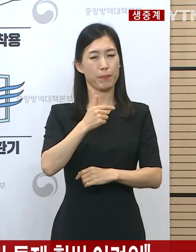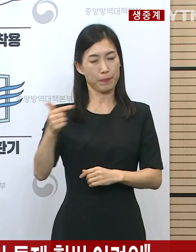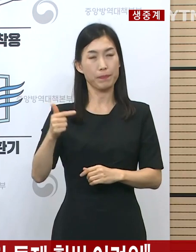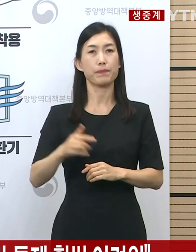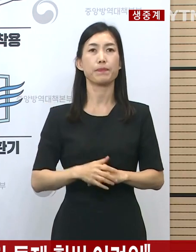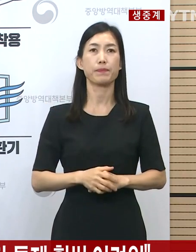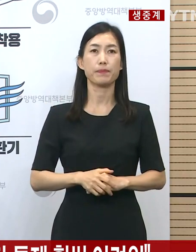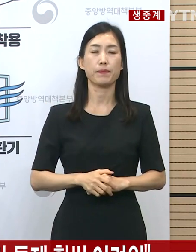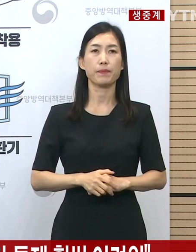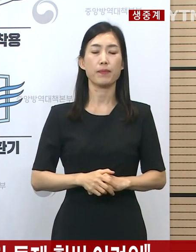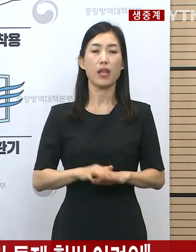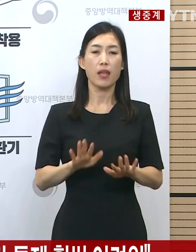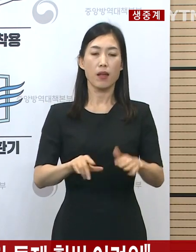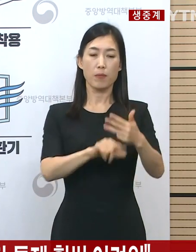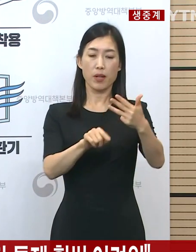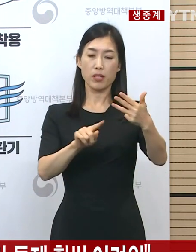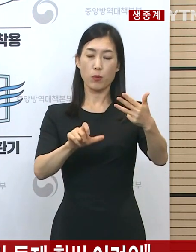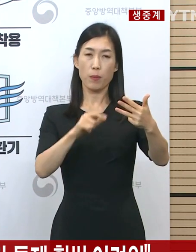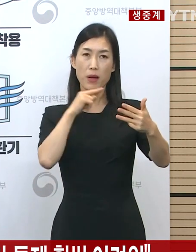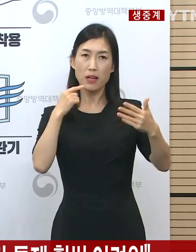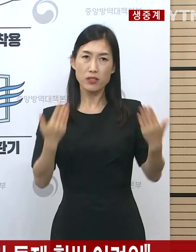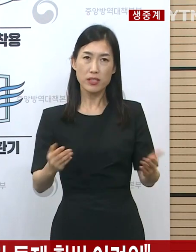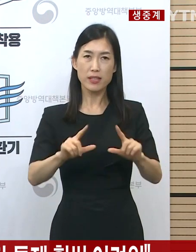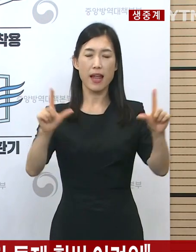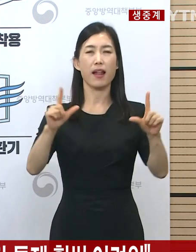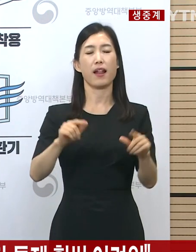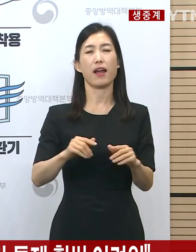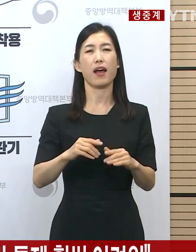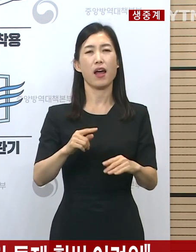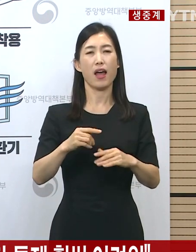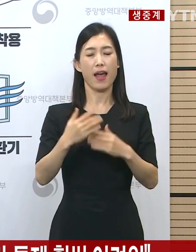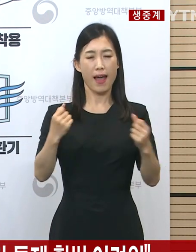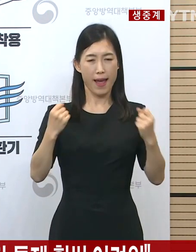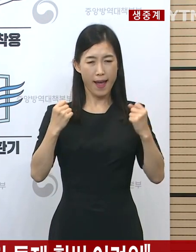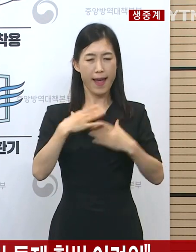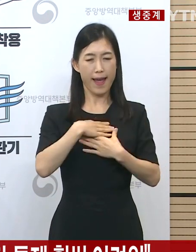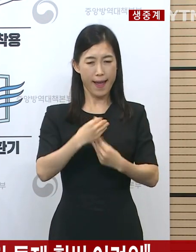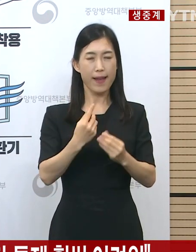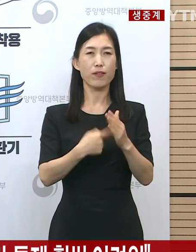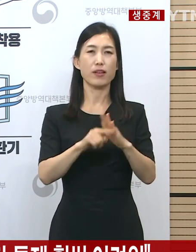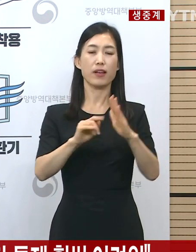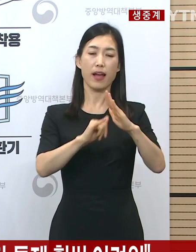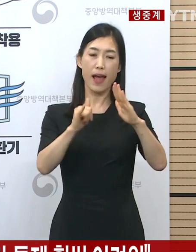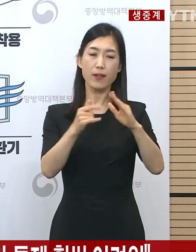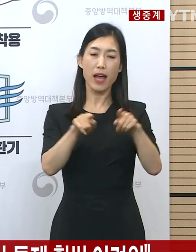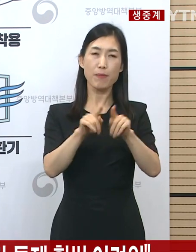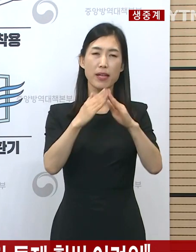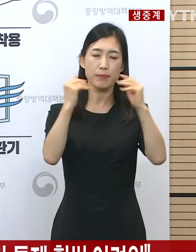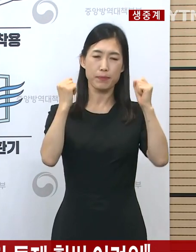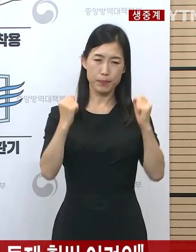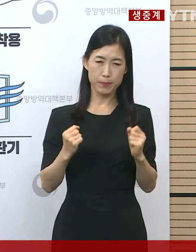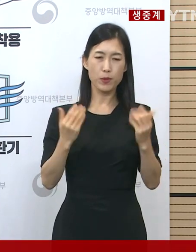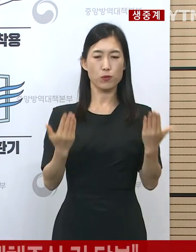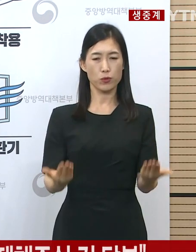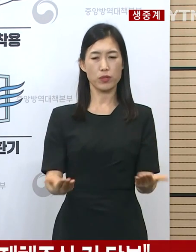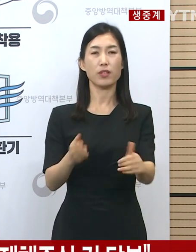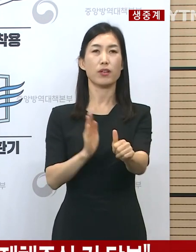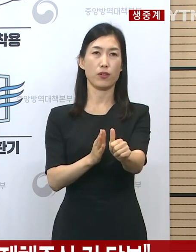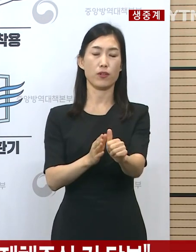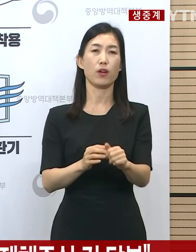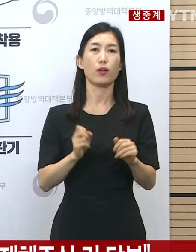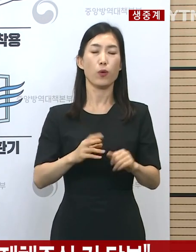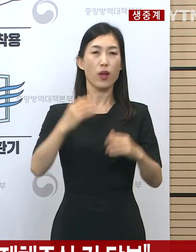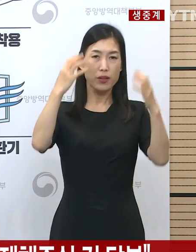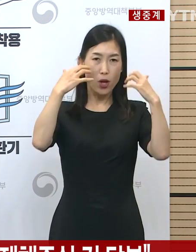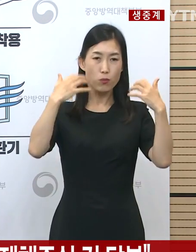큽니다. 이번 연휴에는 안전하게 가족과 함께 집에서 휴식을 가져주시고 또 여름